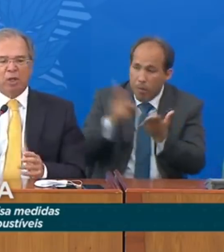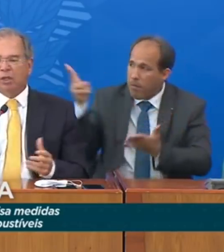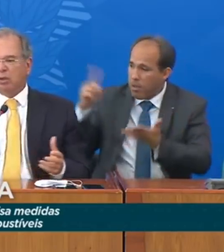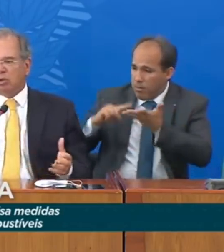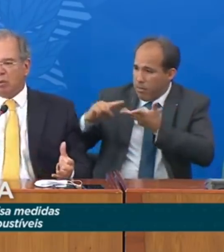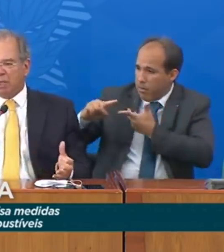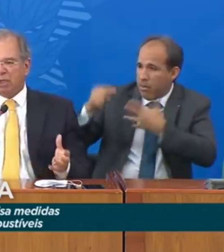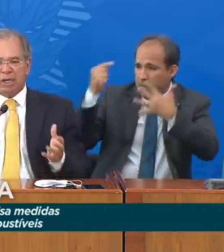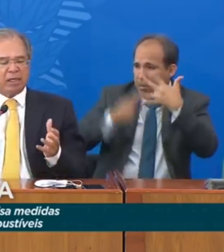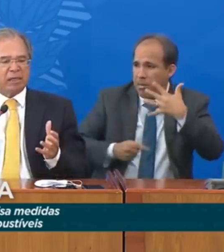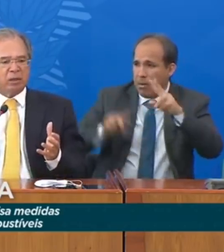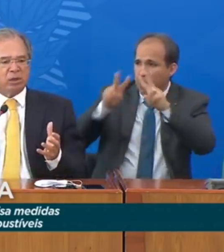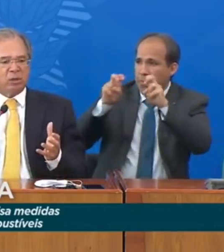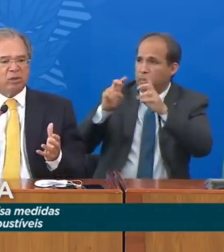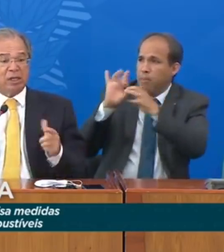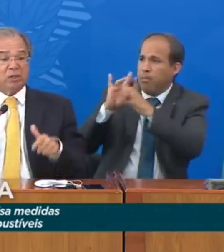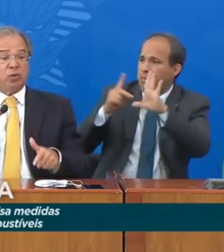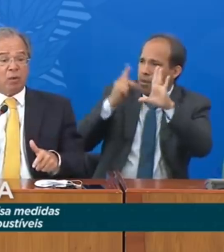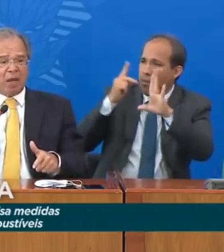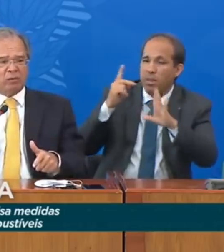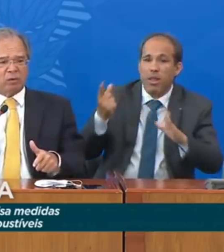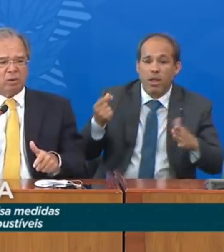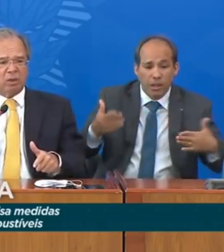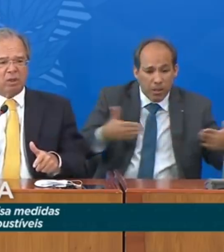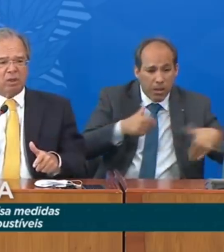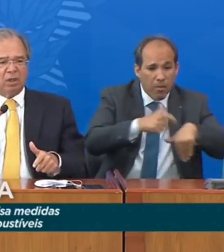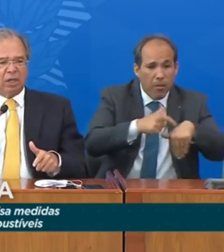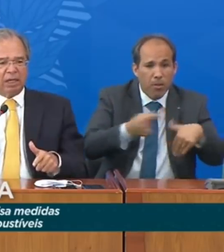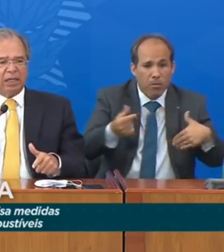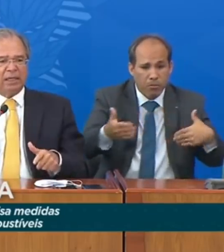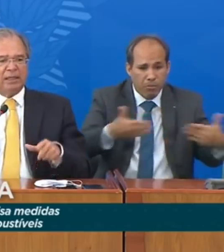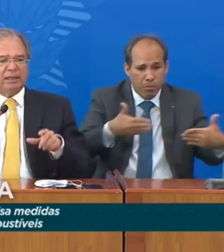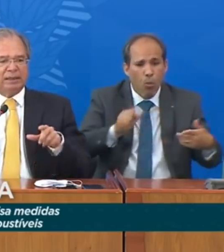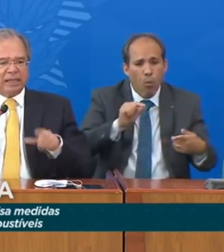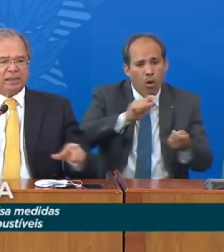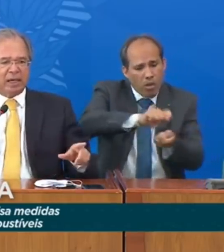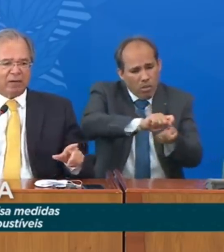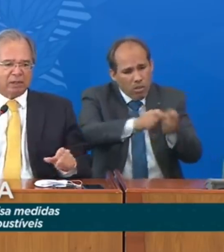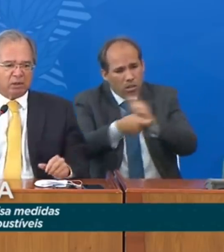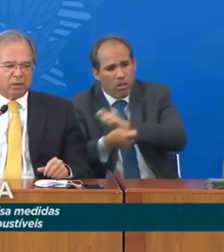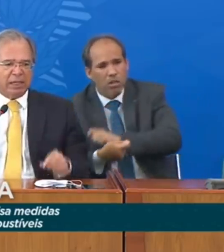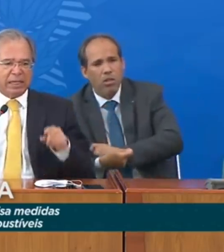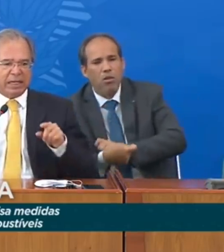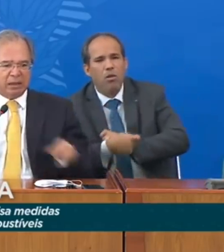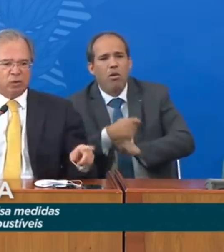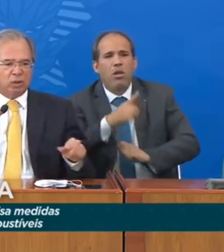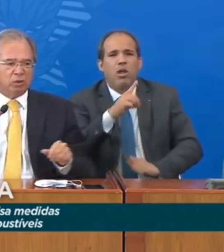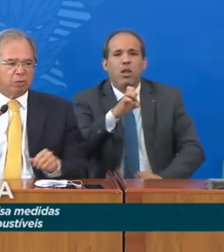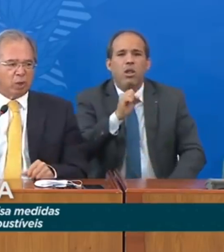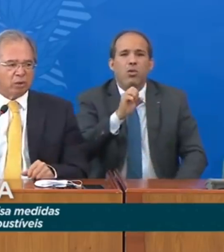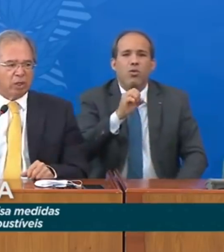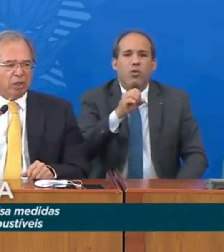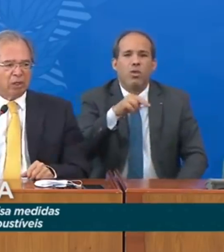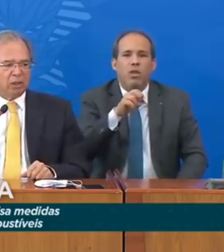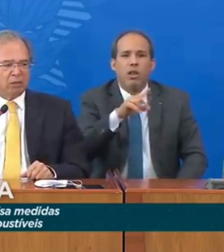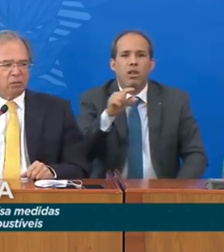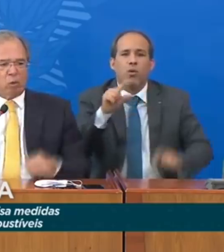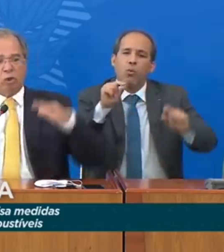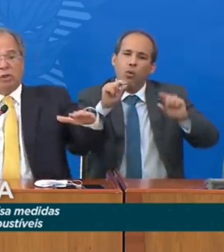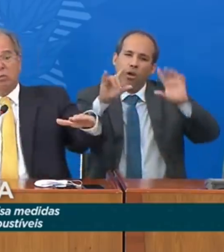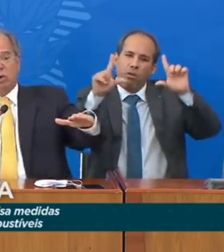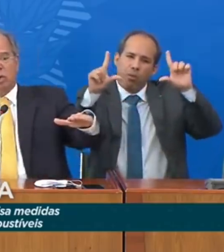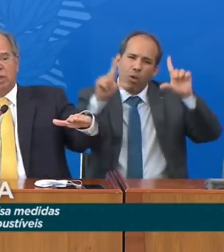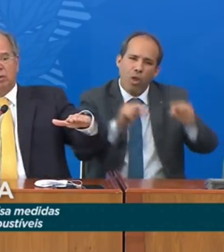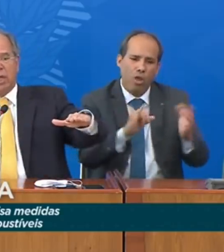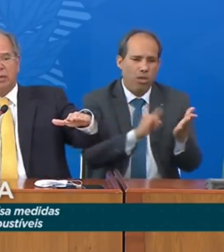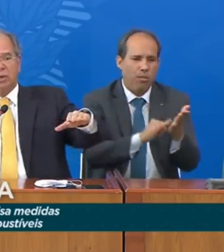voo e os aumentos de arrecadação serão transformados em desgravação, em redução de impostos. Como